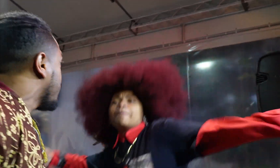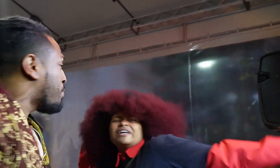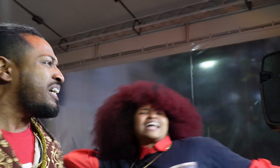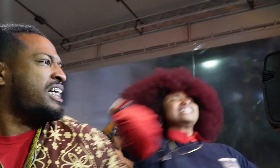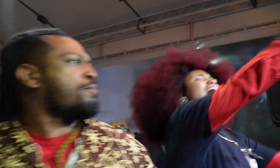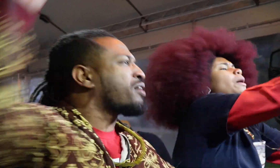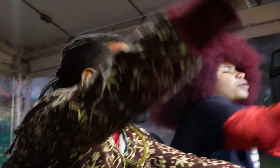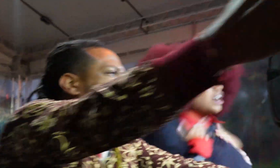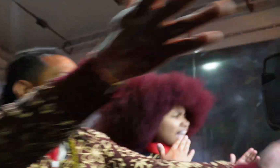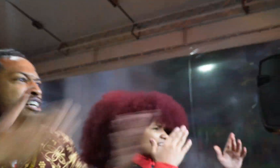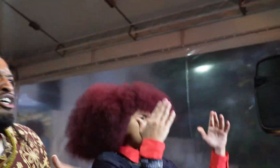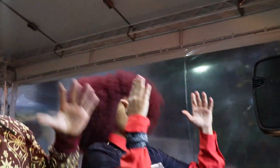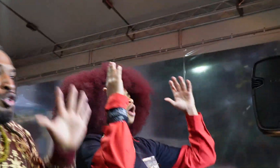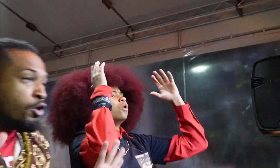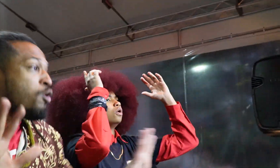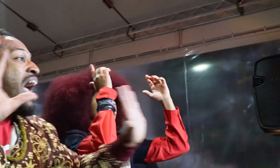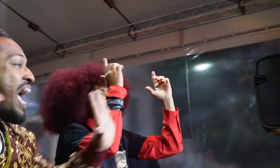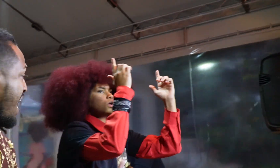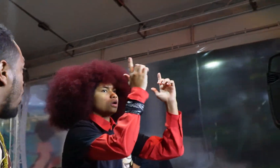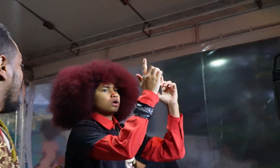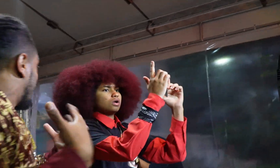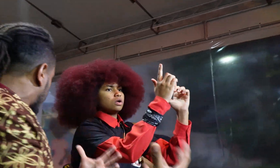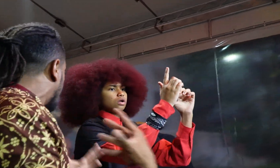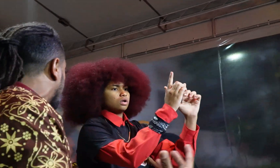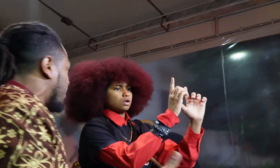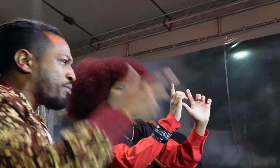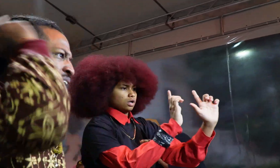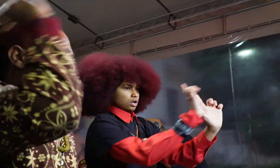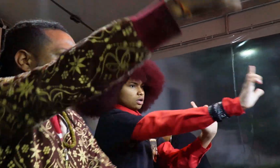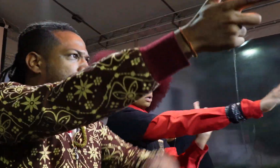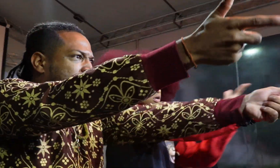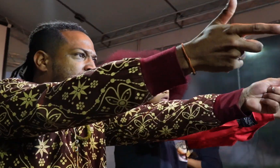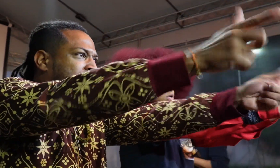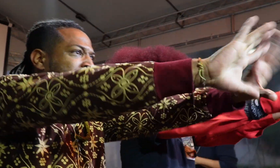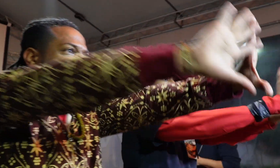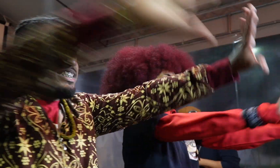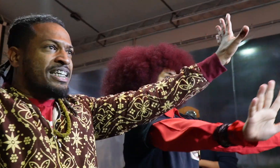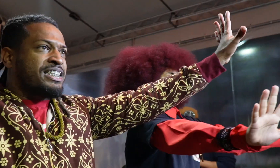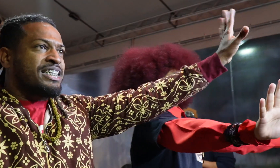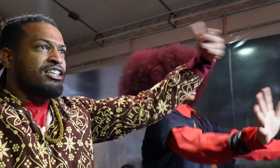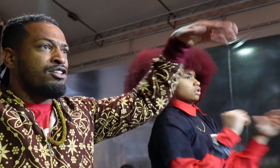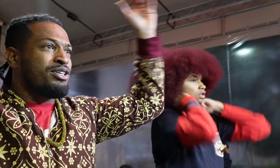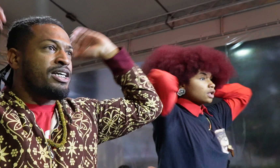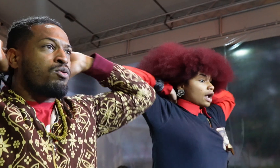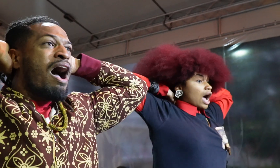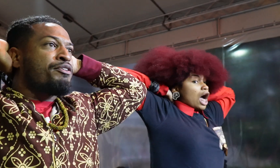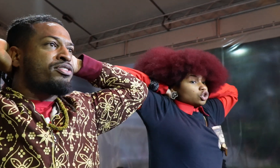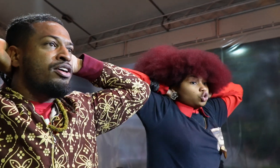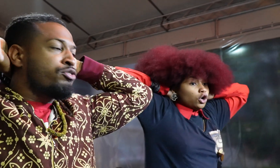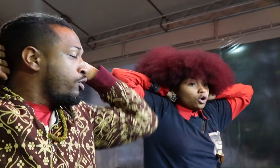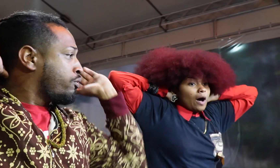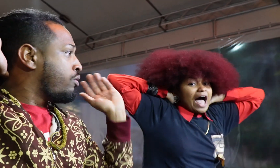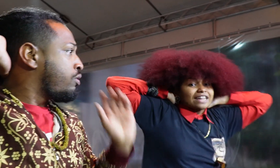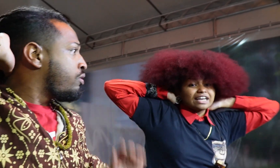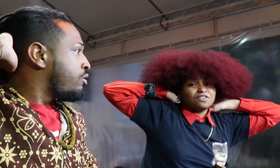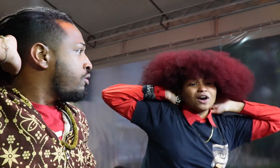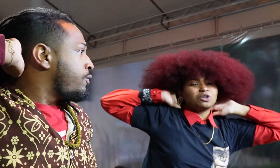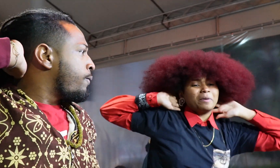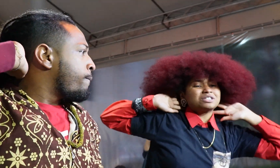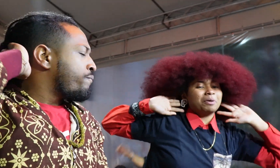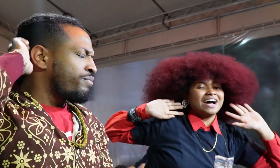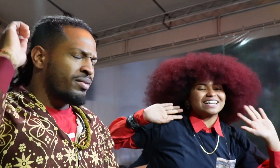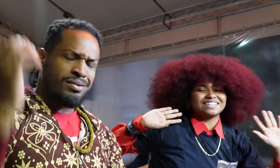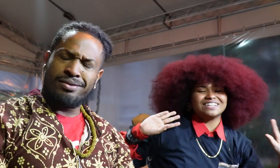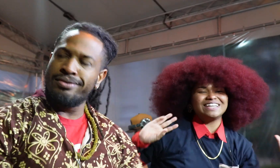é a mina apedrejada por causa da religião. Duro é eu ser sempre vítima das balas perdidas, das estatísticas, dos enquadros. Duro é ter que